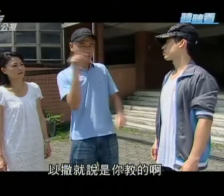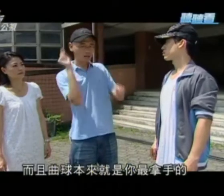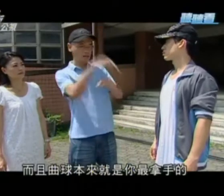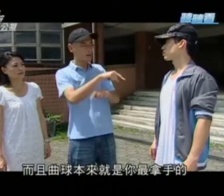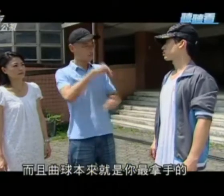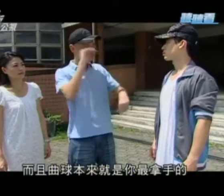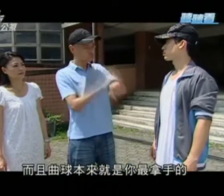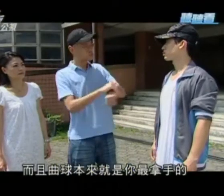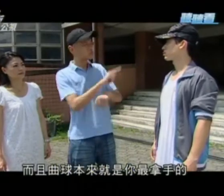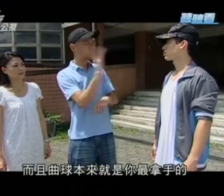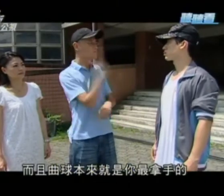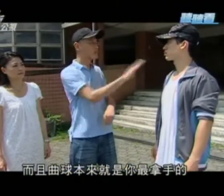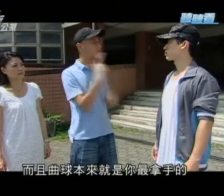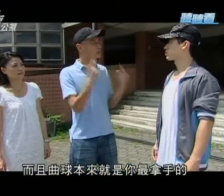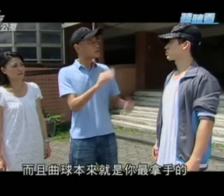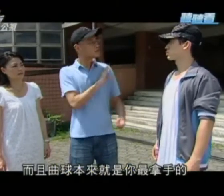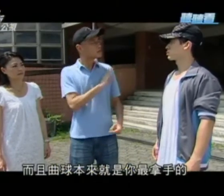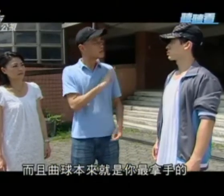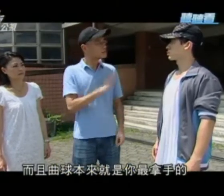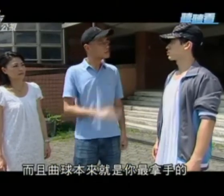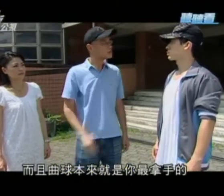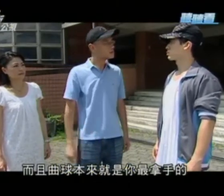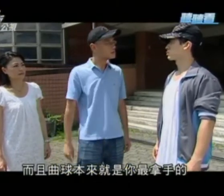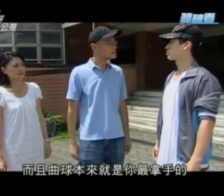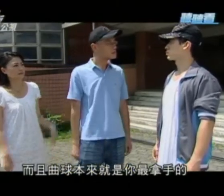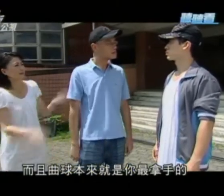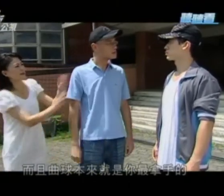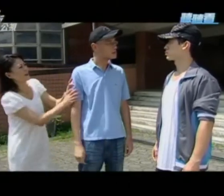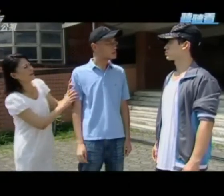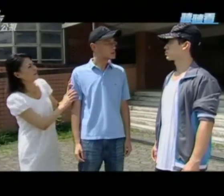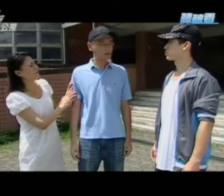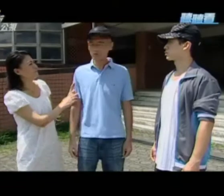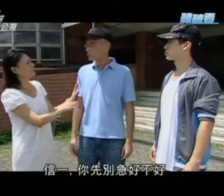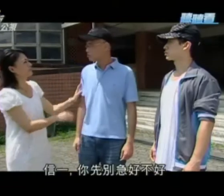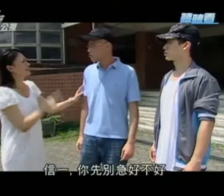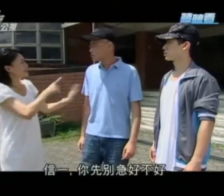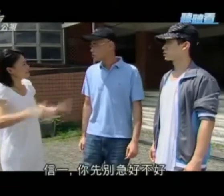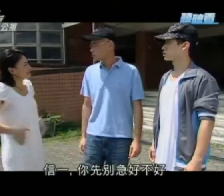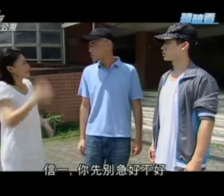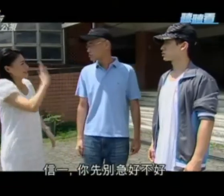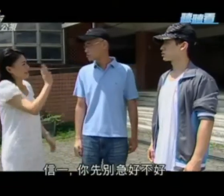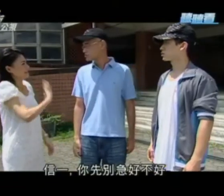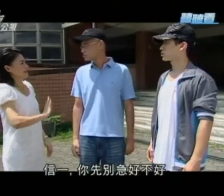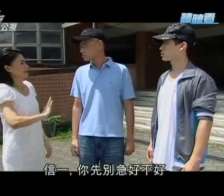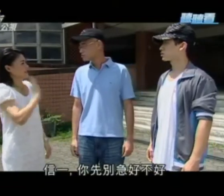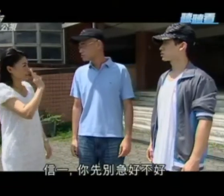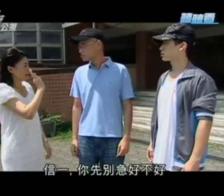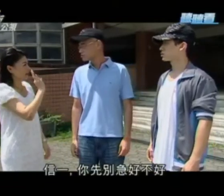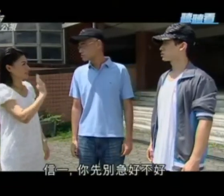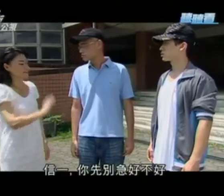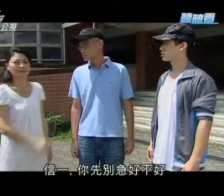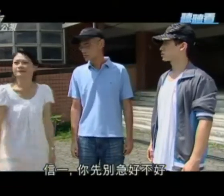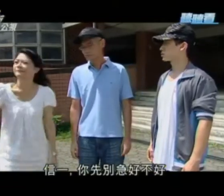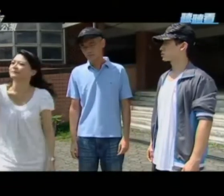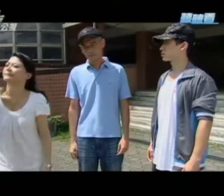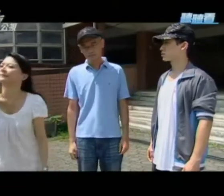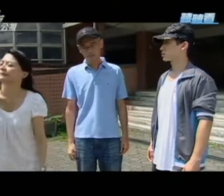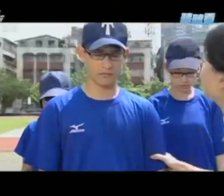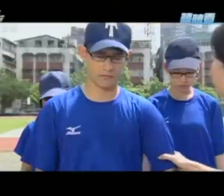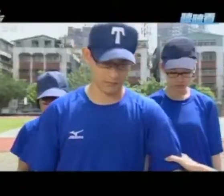而且曲球本来就是你最拿手的。 心意，你先别急好不好啊？以